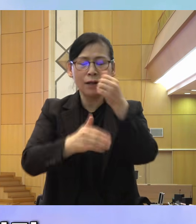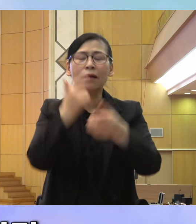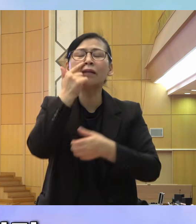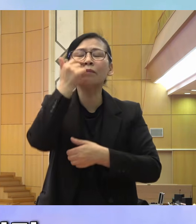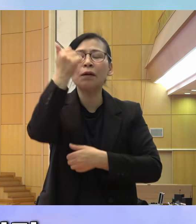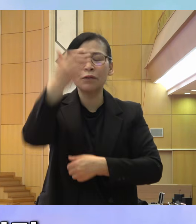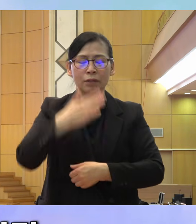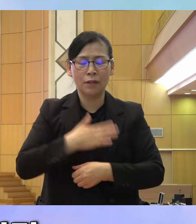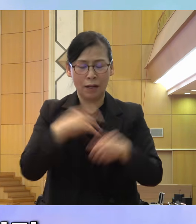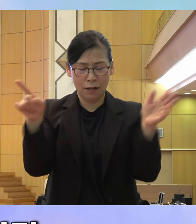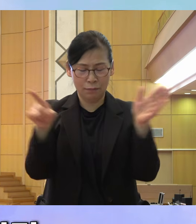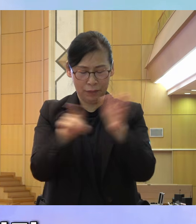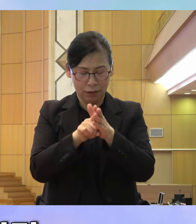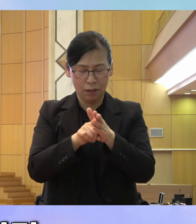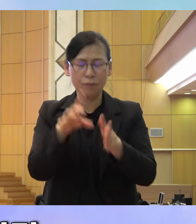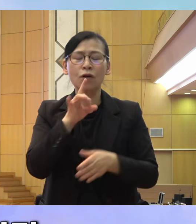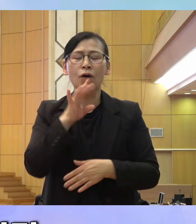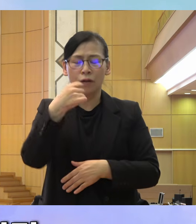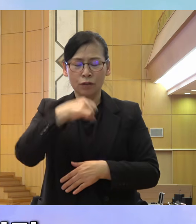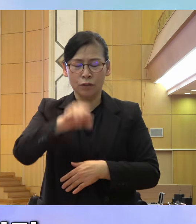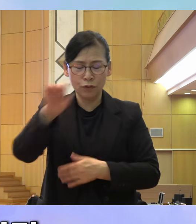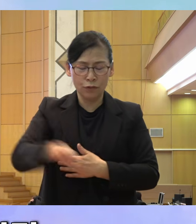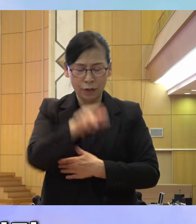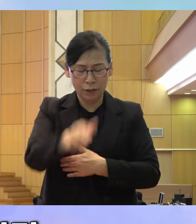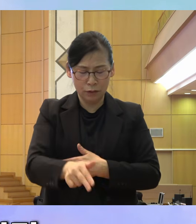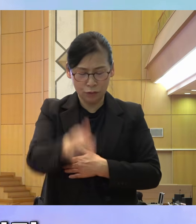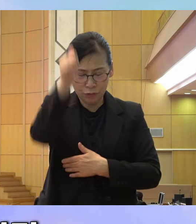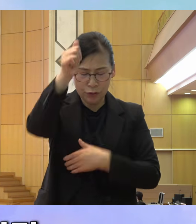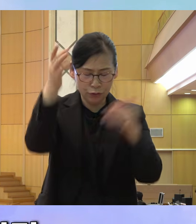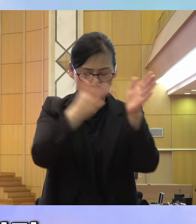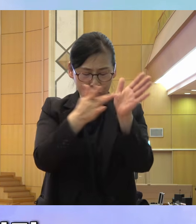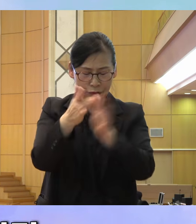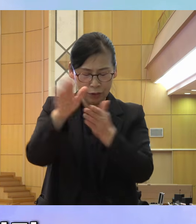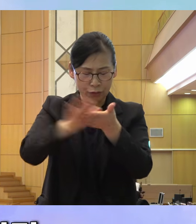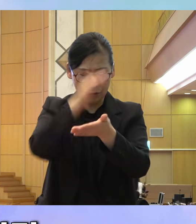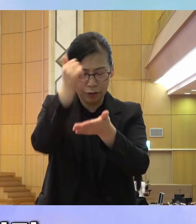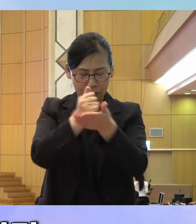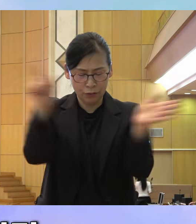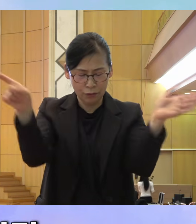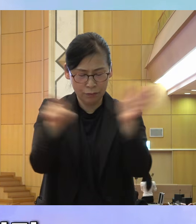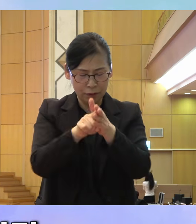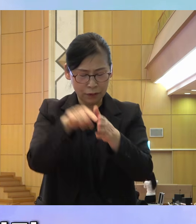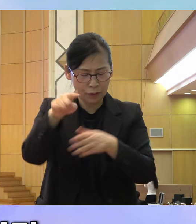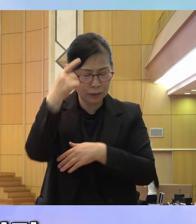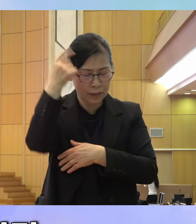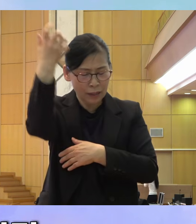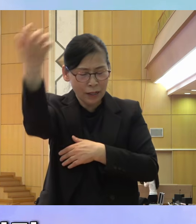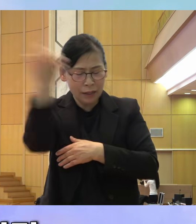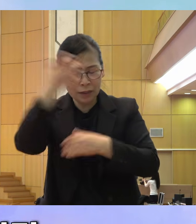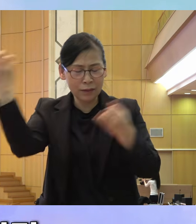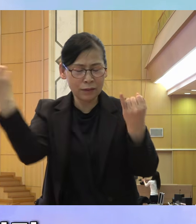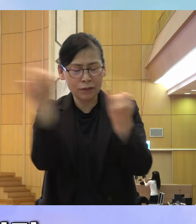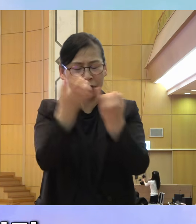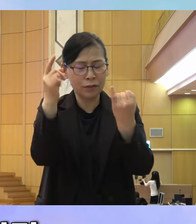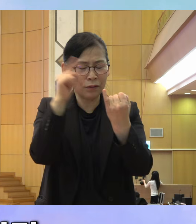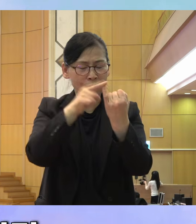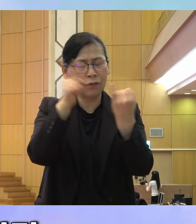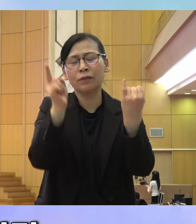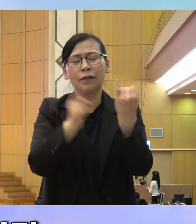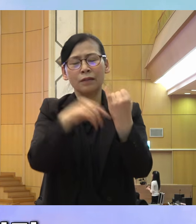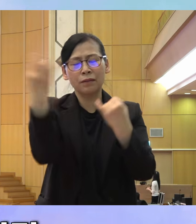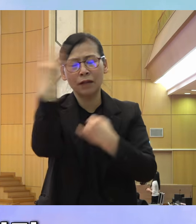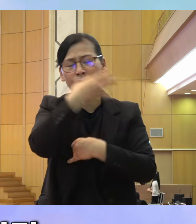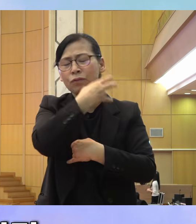만드신 하나님 아버지를 내가 믿사오며 그 외아들 우리 주 예수 그리스도를 믿사오니 이는